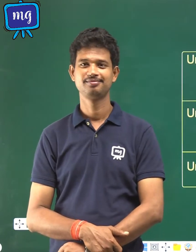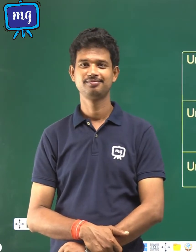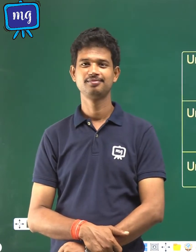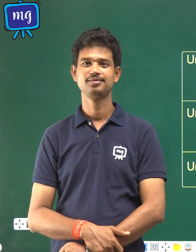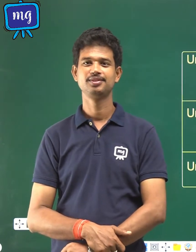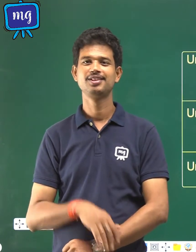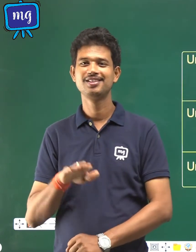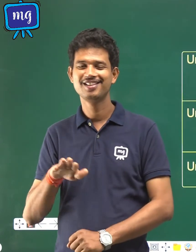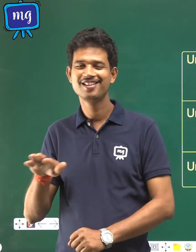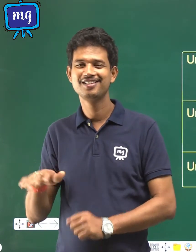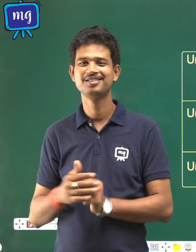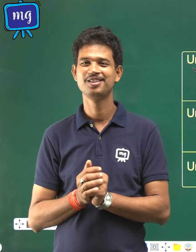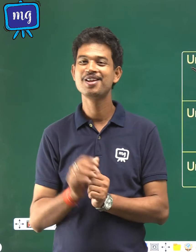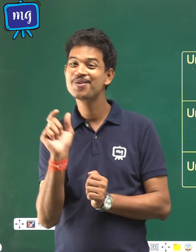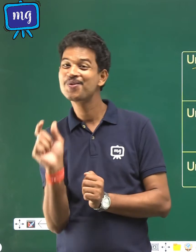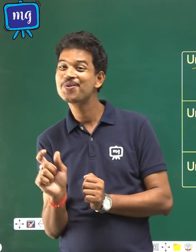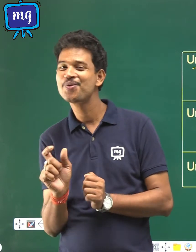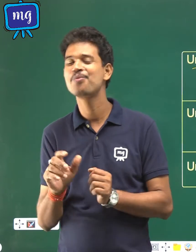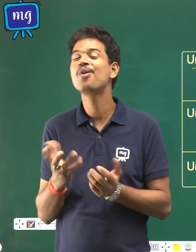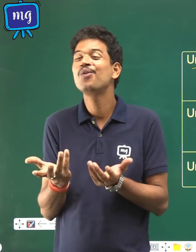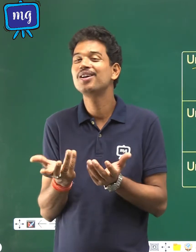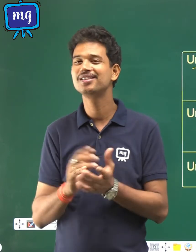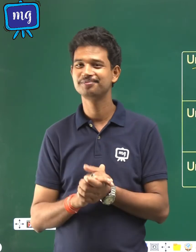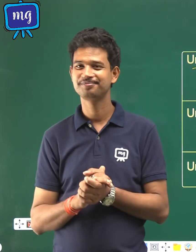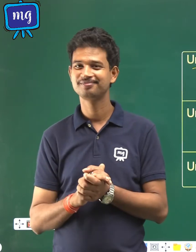Childrens, U for